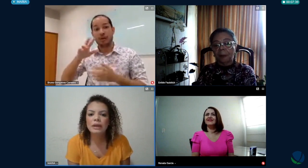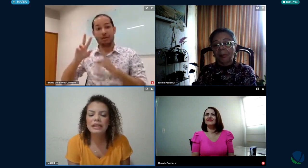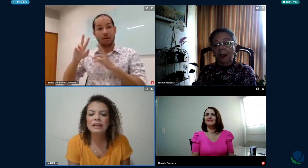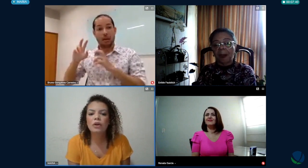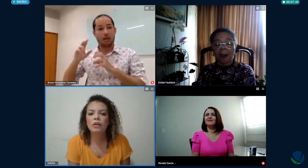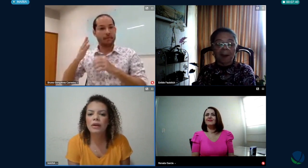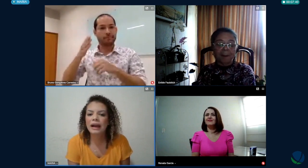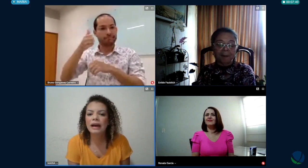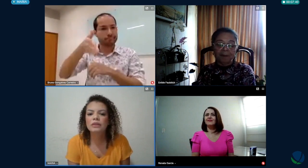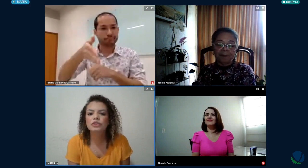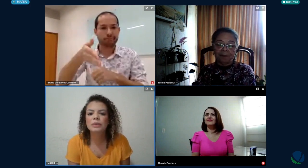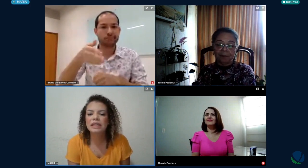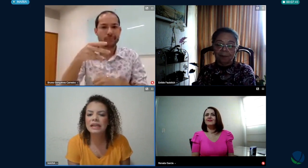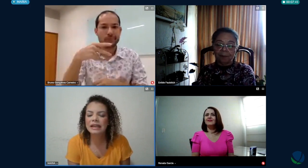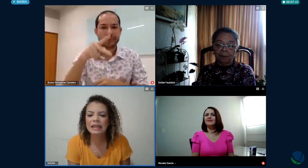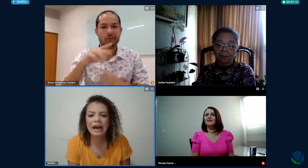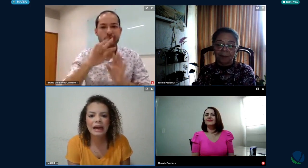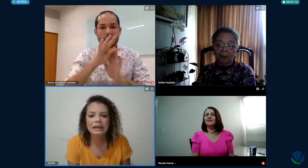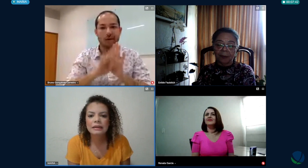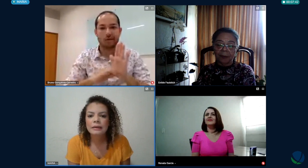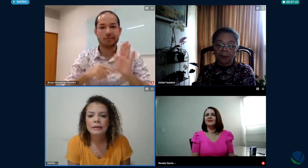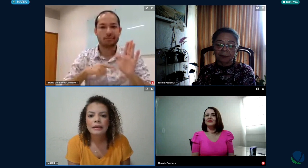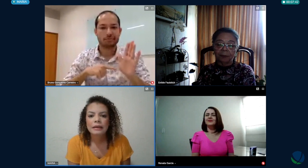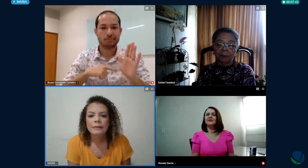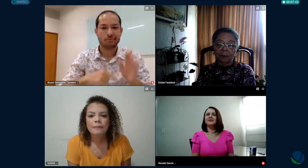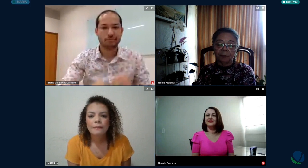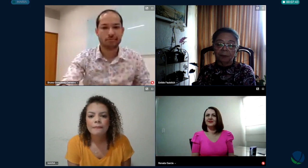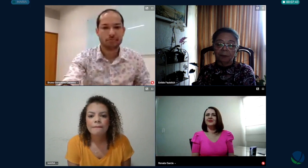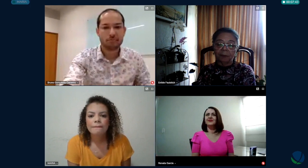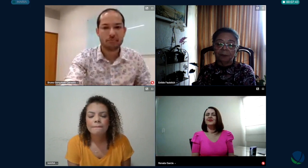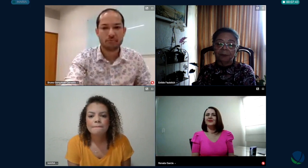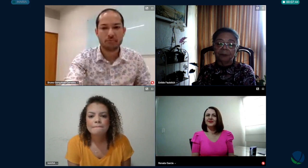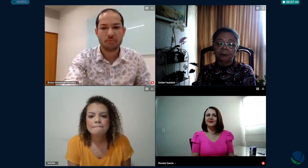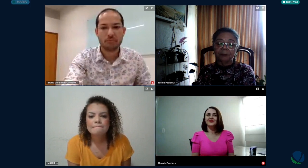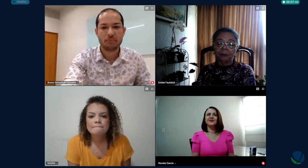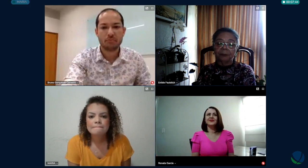Tem tudo ali colocado de maneira clara.